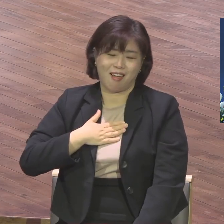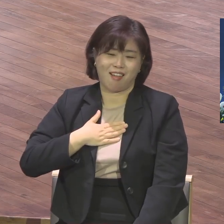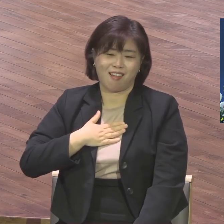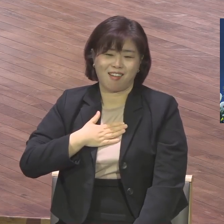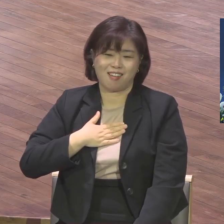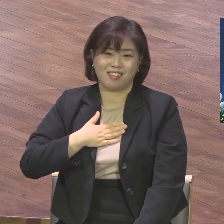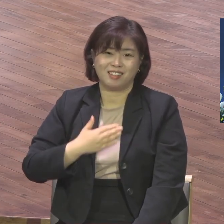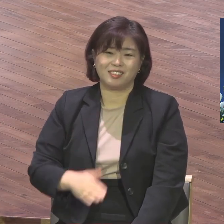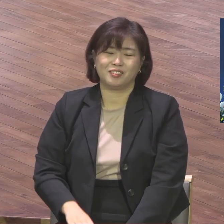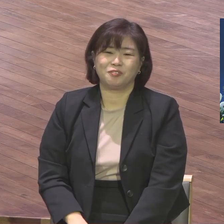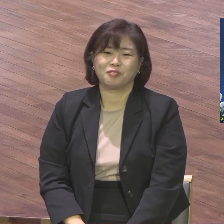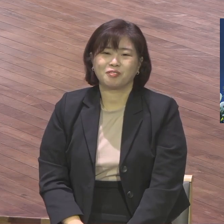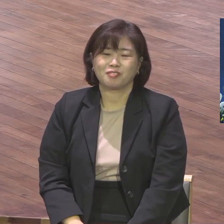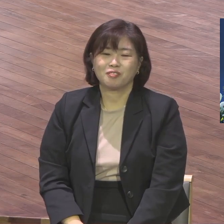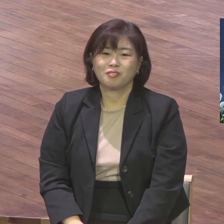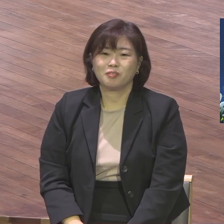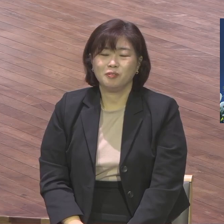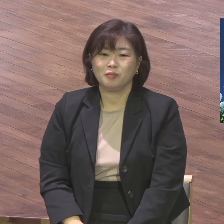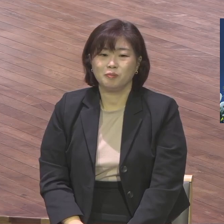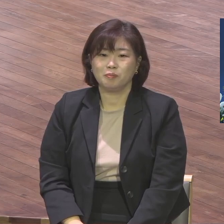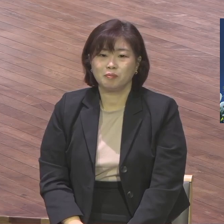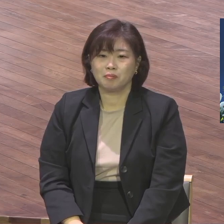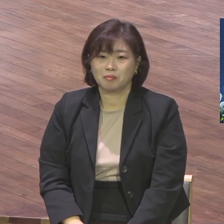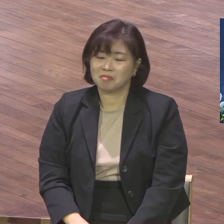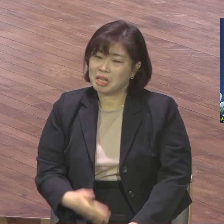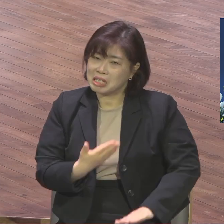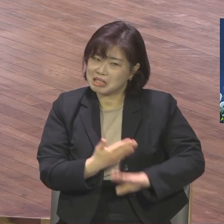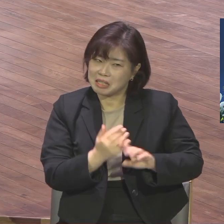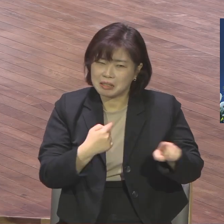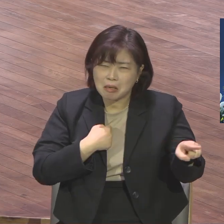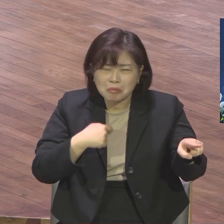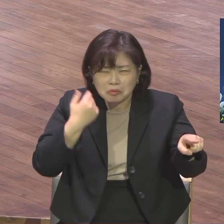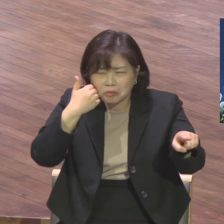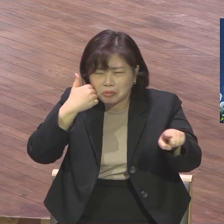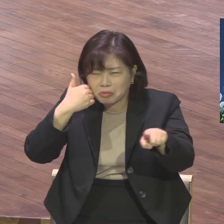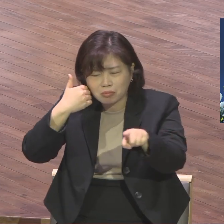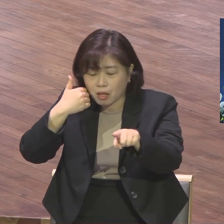여러분이라고. 다른 사람 생각하지 마세요. 여러분 자신이라고.